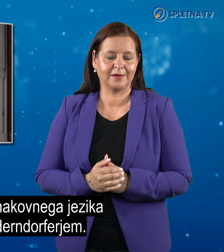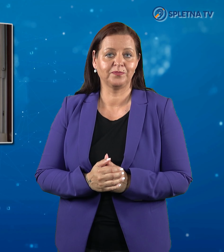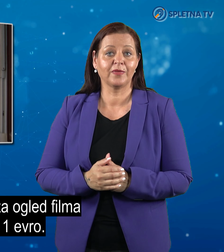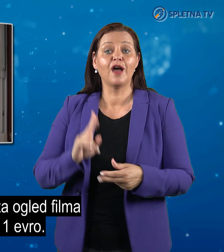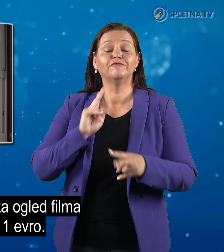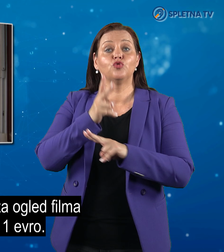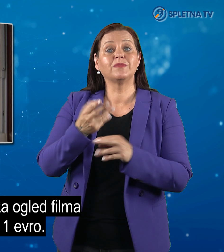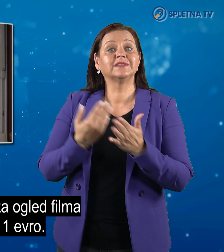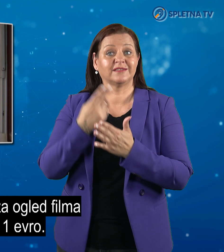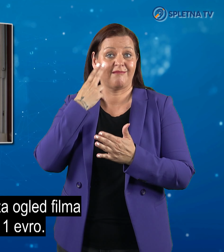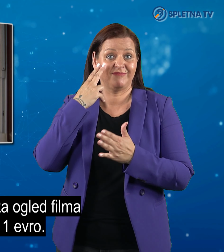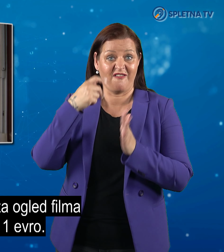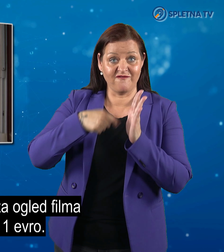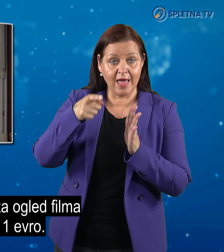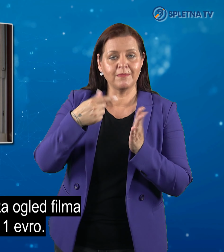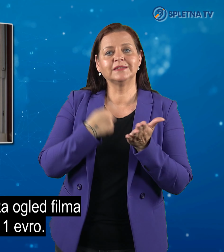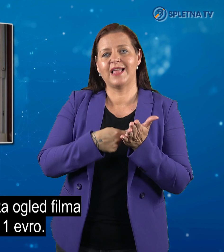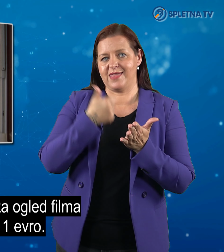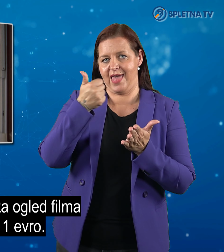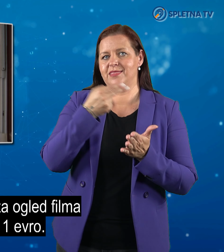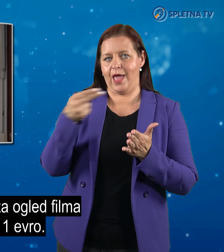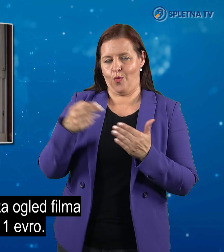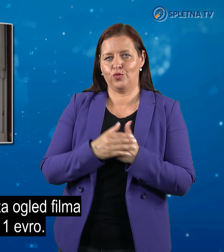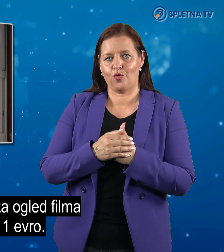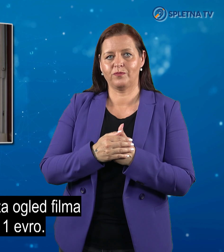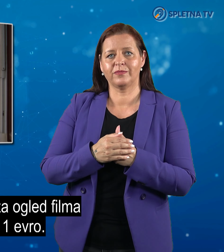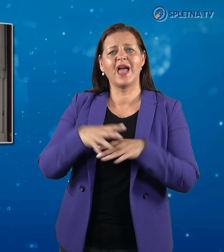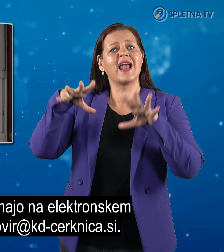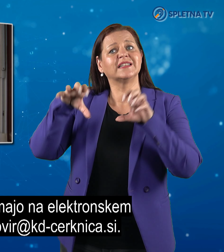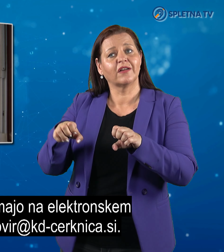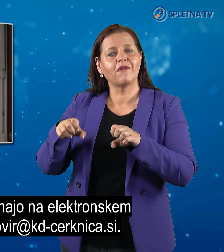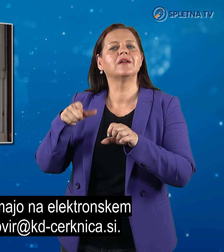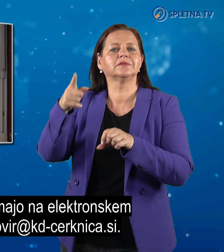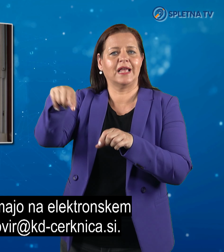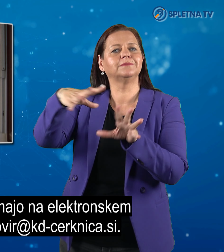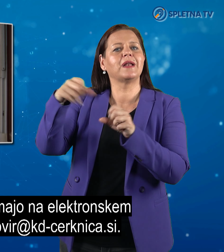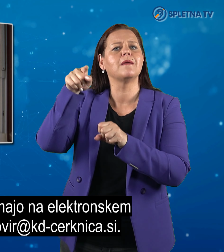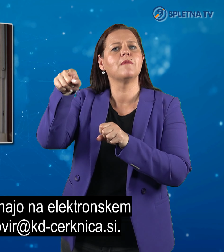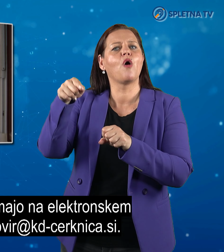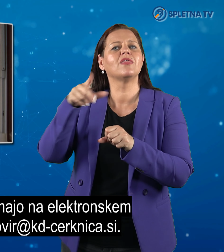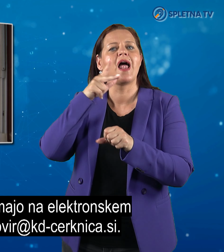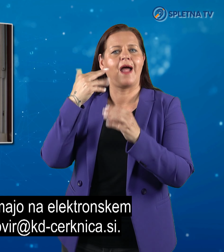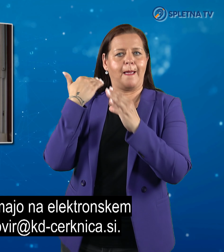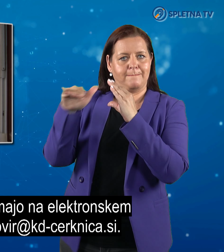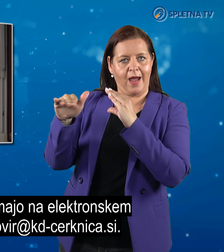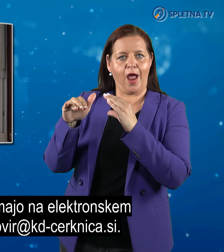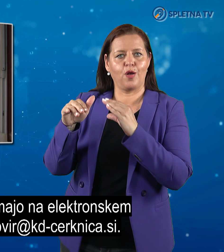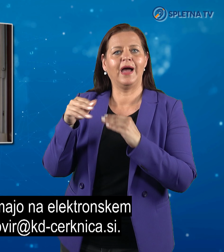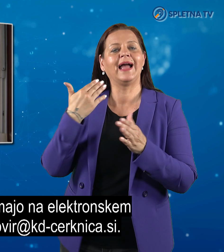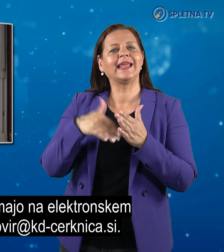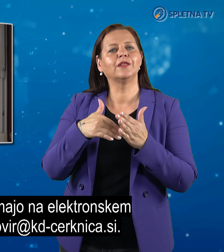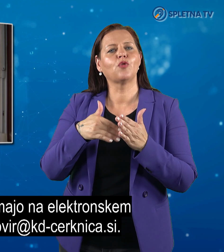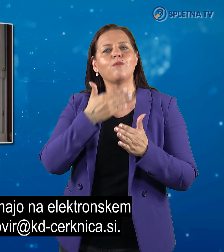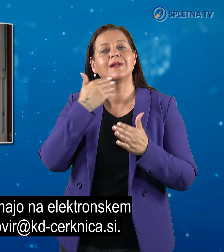Möderndorferjem. Vstopnica za ogled filma stane 1 evro. Rezervacije sprejemajo na elektronskem naslovu